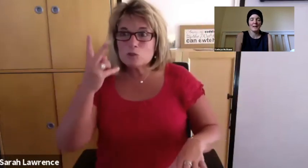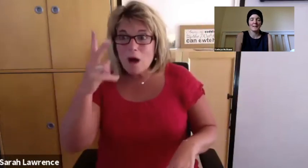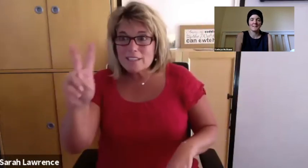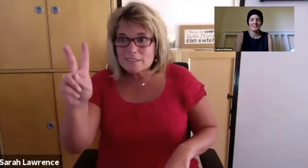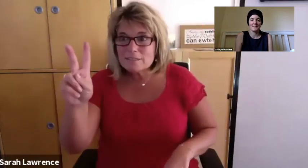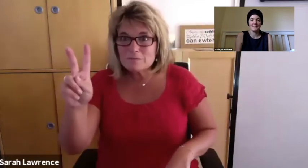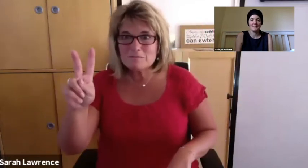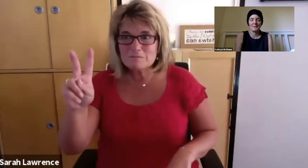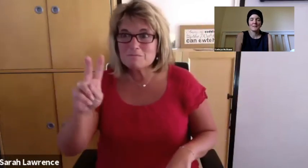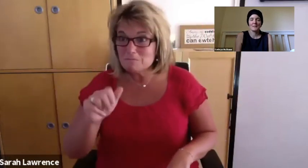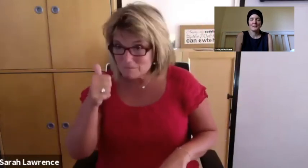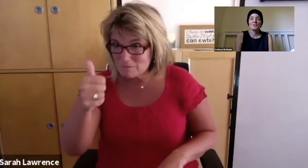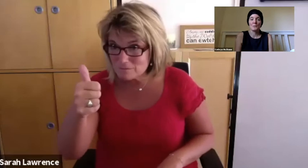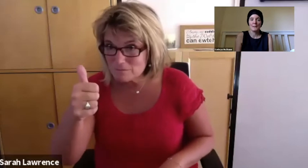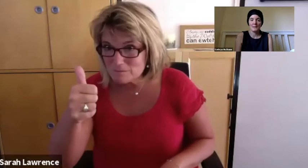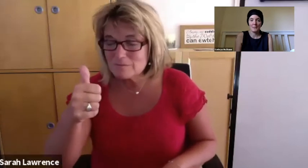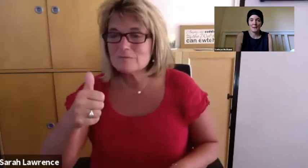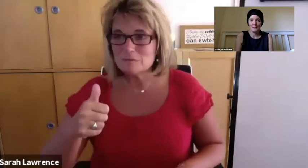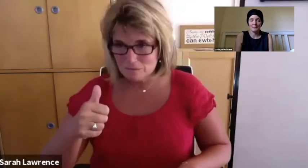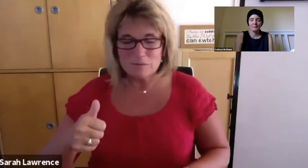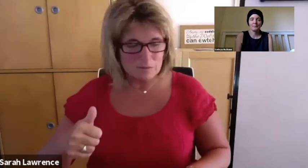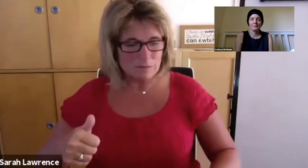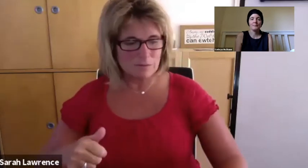gwlad, dwywaith, OK?